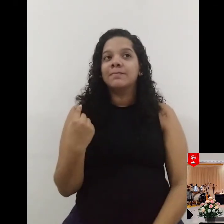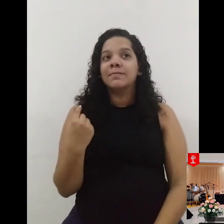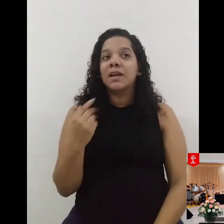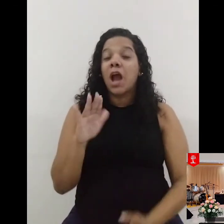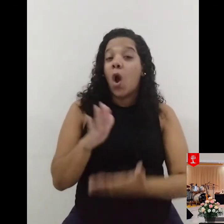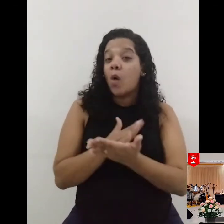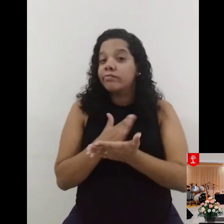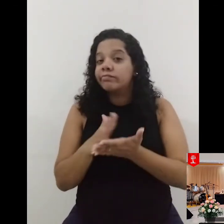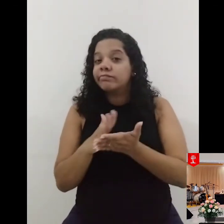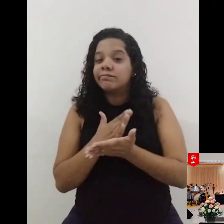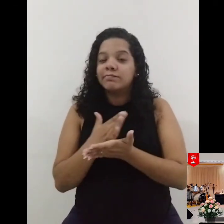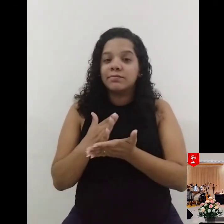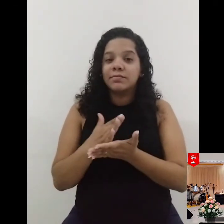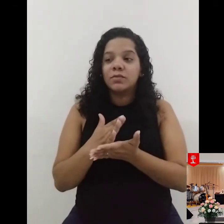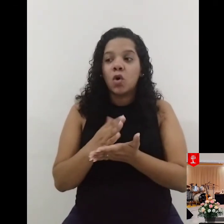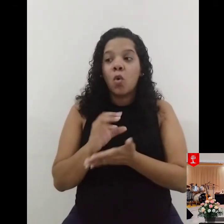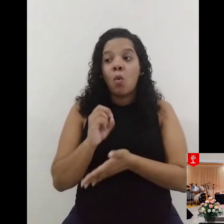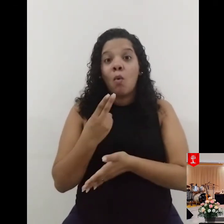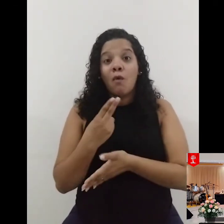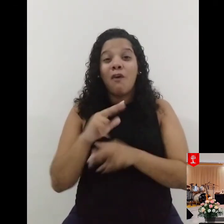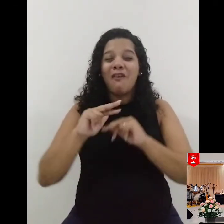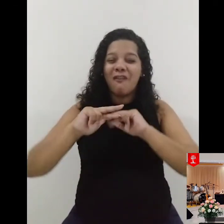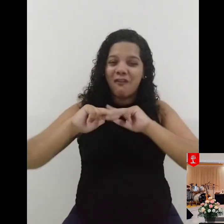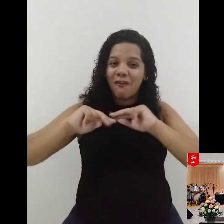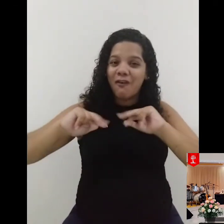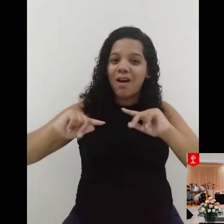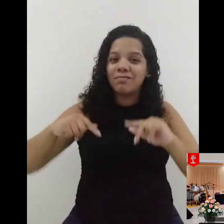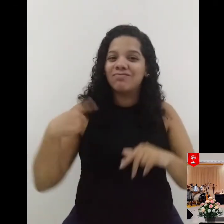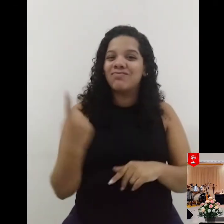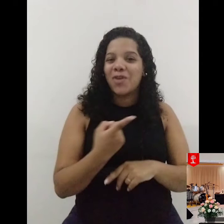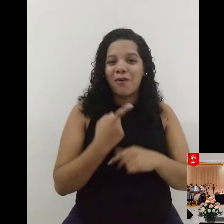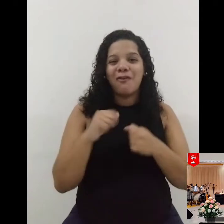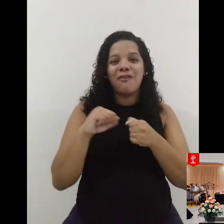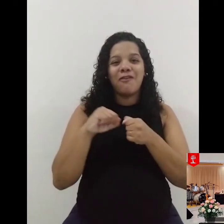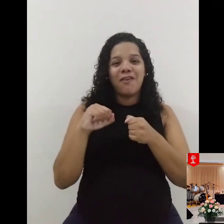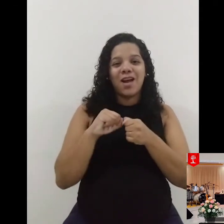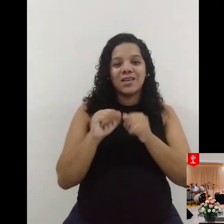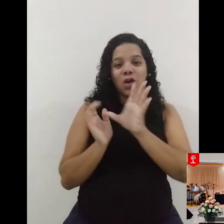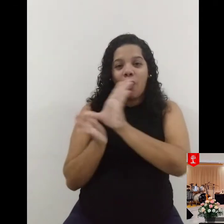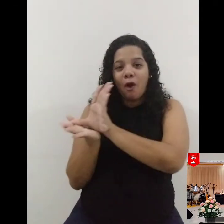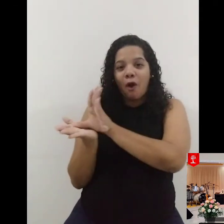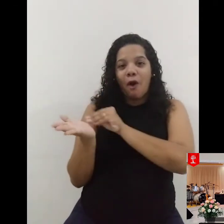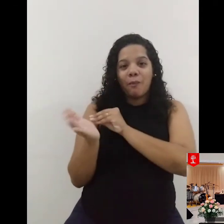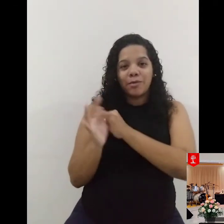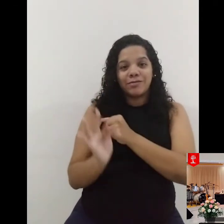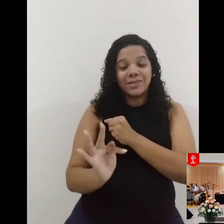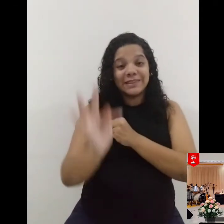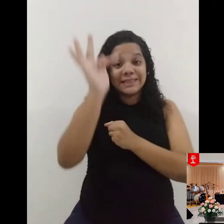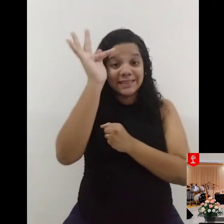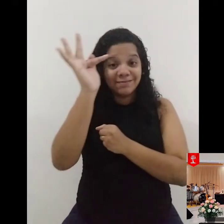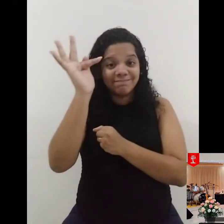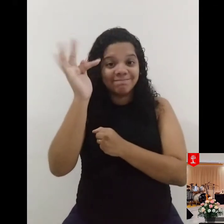não iremos descobrir que agimos como esse fariseu agiu?